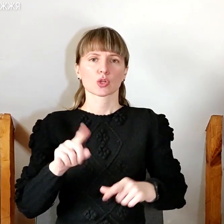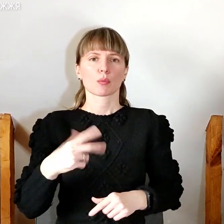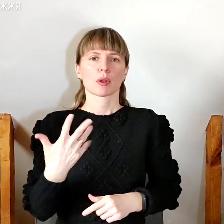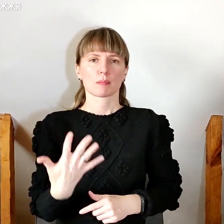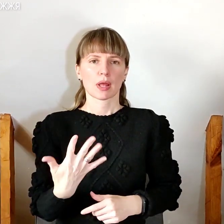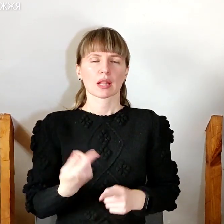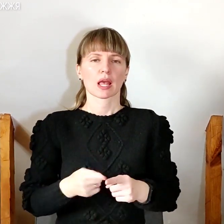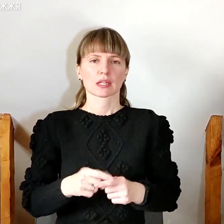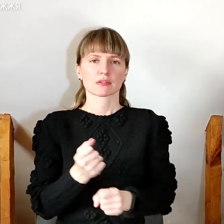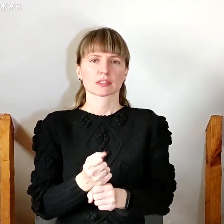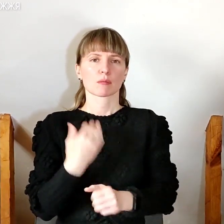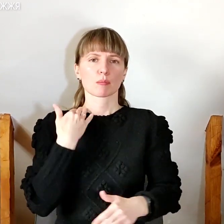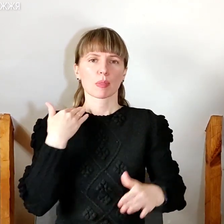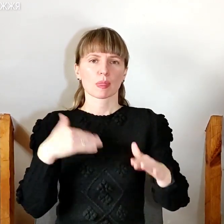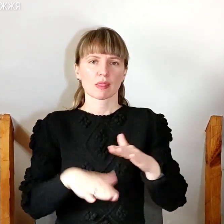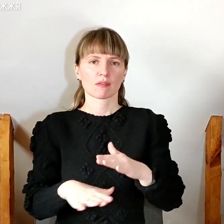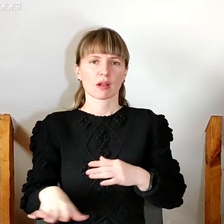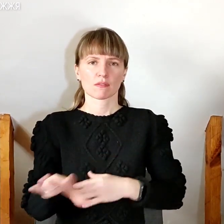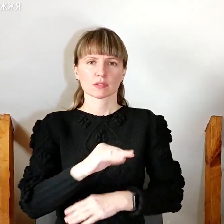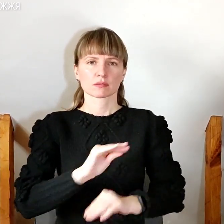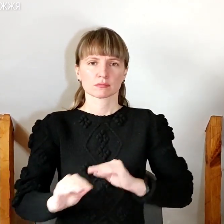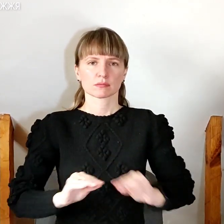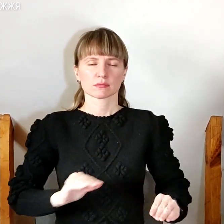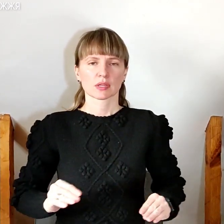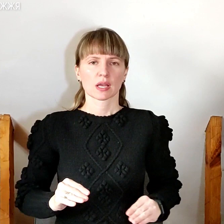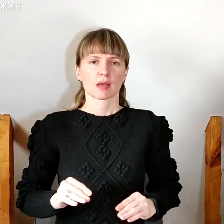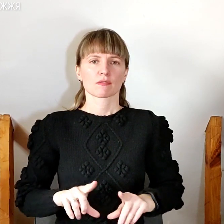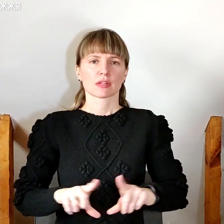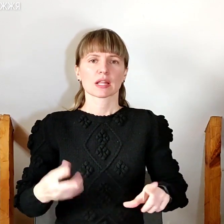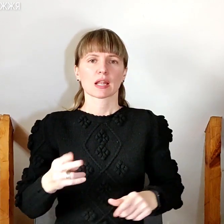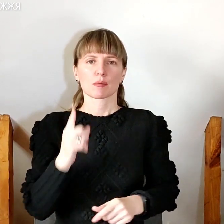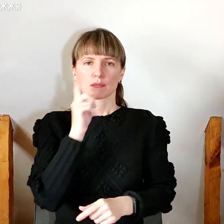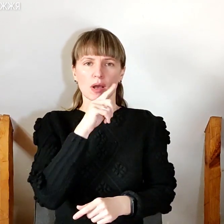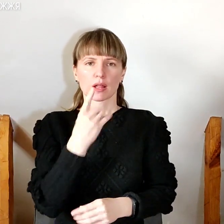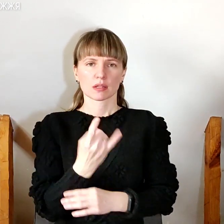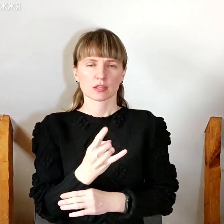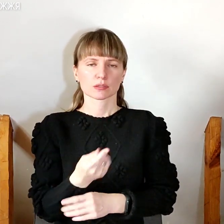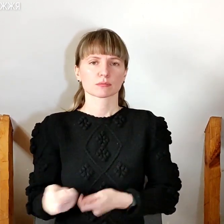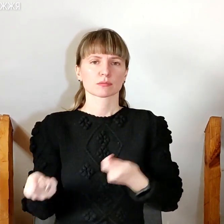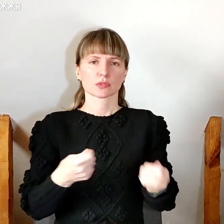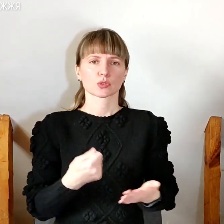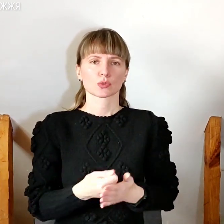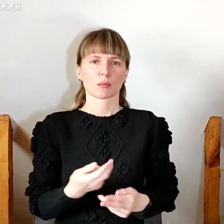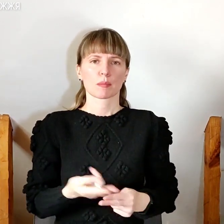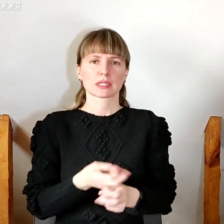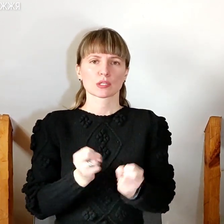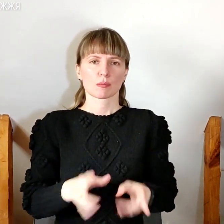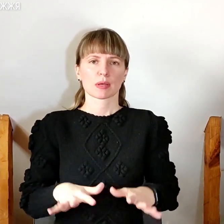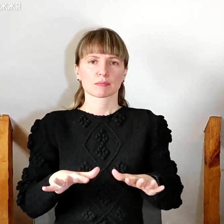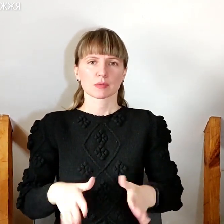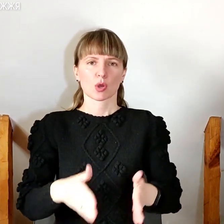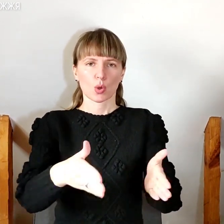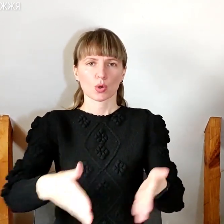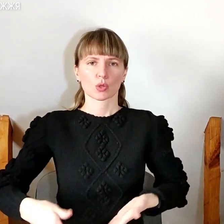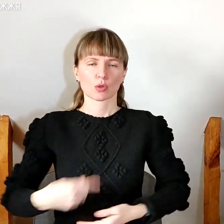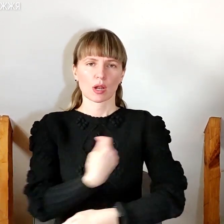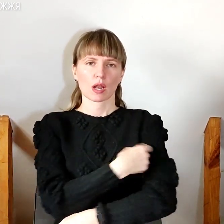Власне, відділення для малечі примістили до безпечних місць у коридорах лікарні, розповів Суспільному лікар-анестезіолог В'ячеслав